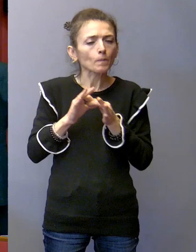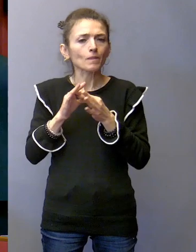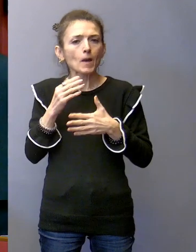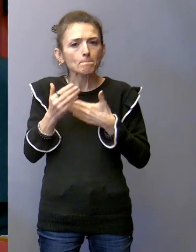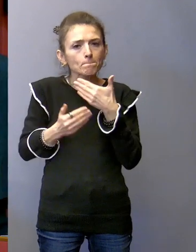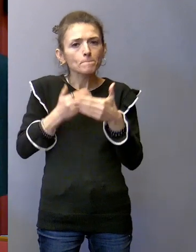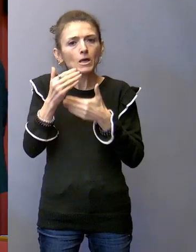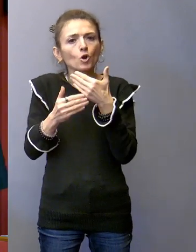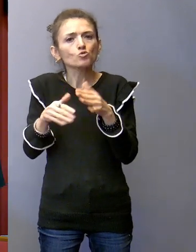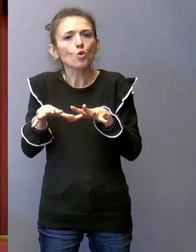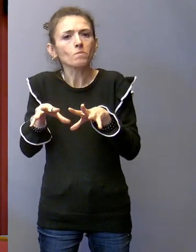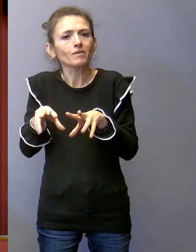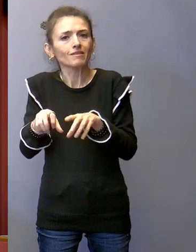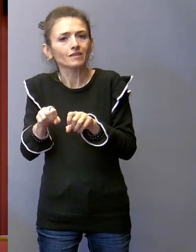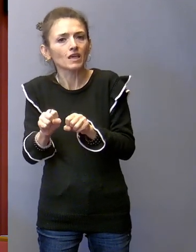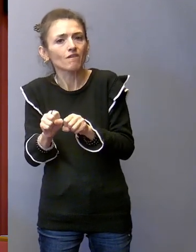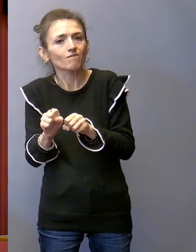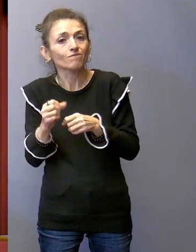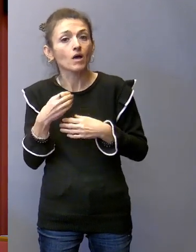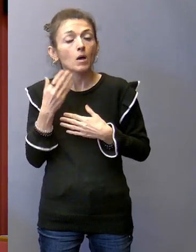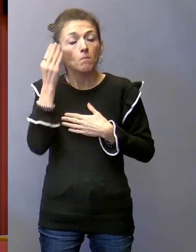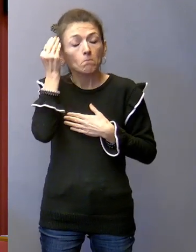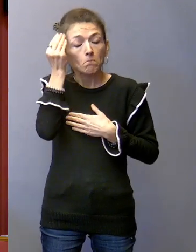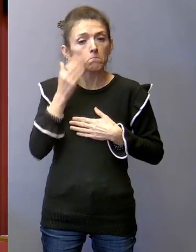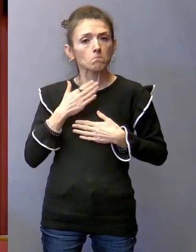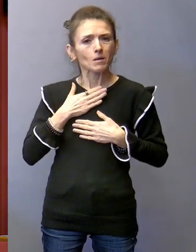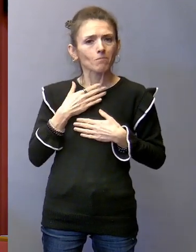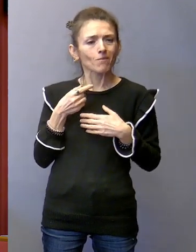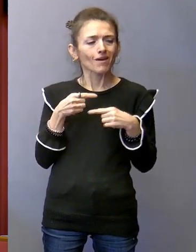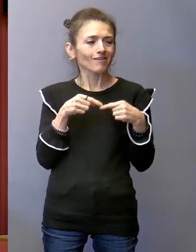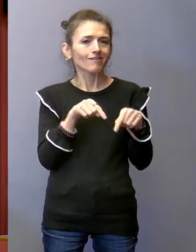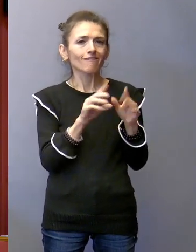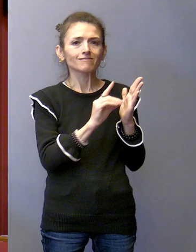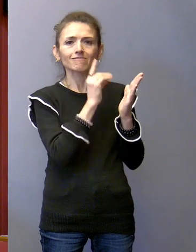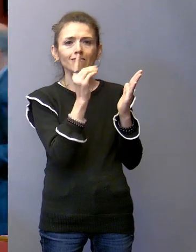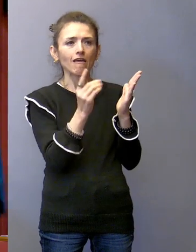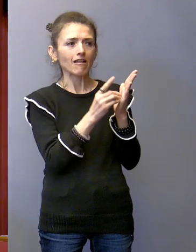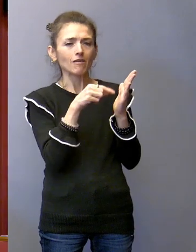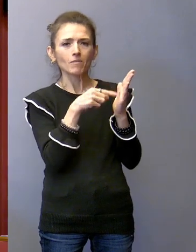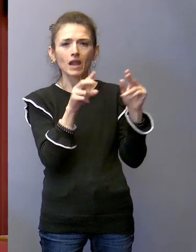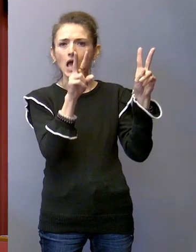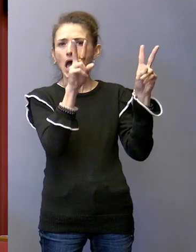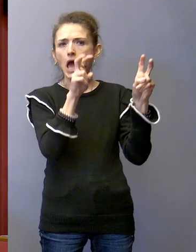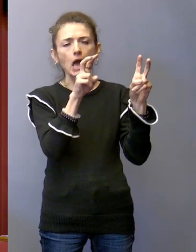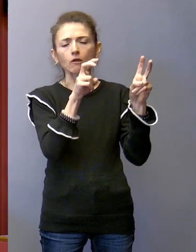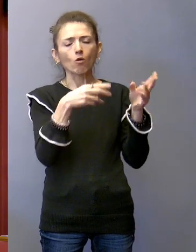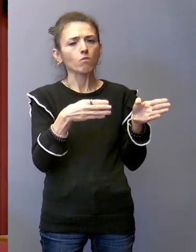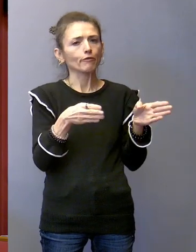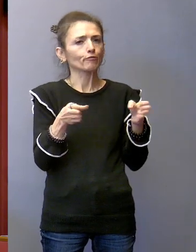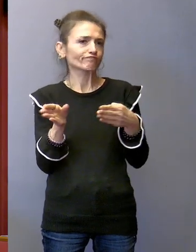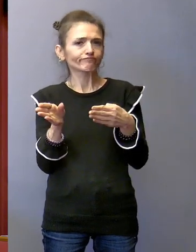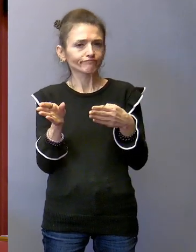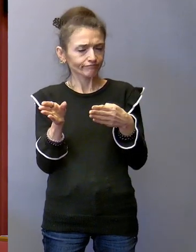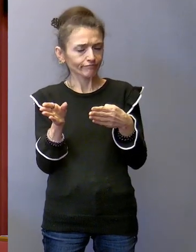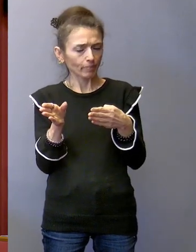esula dal mio punto di vista da quello che è l'oggetto di questa proposta di delibera